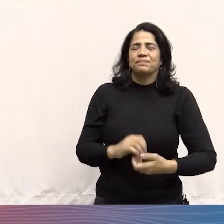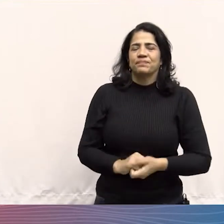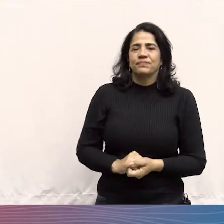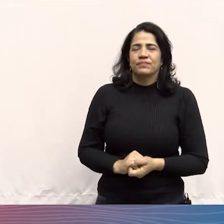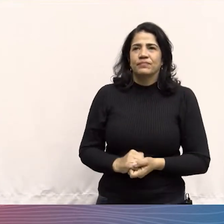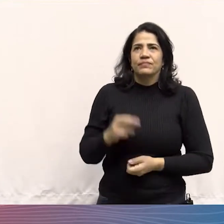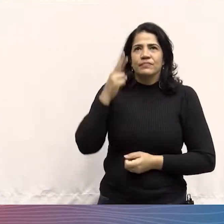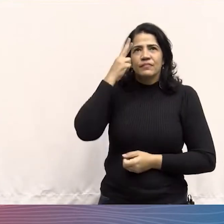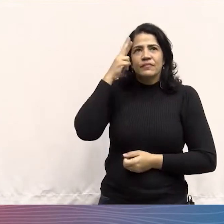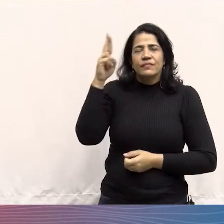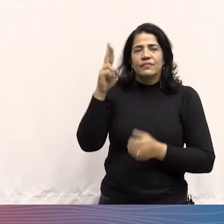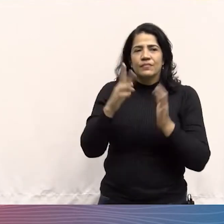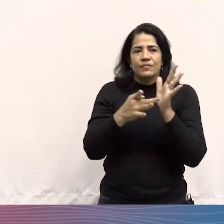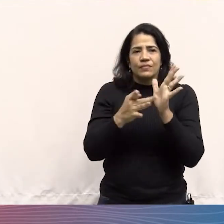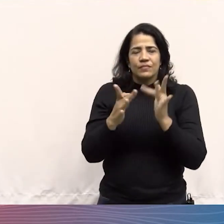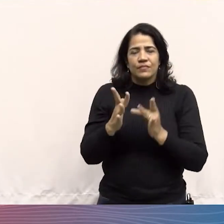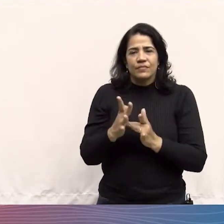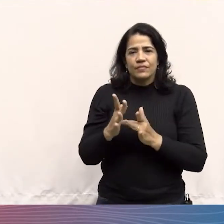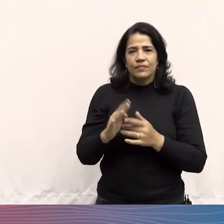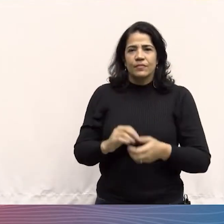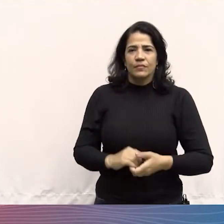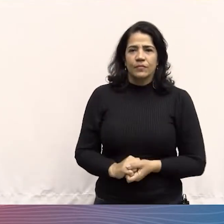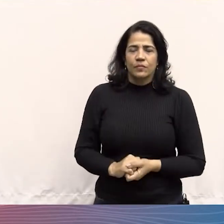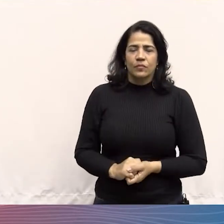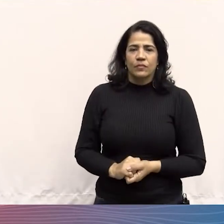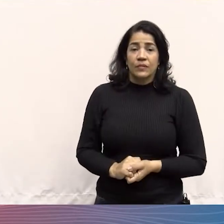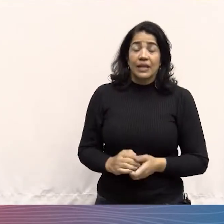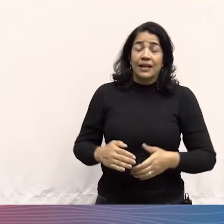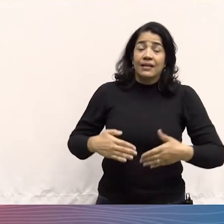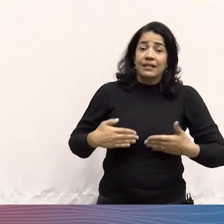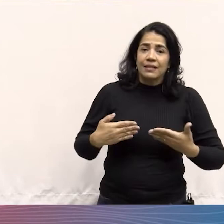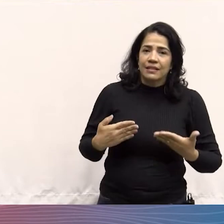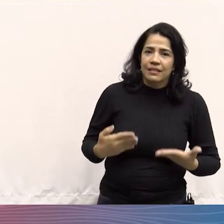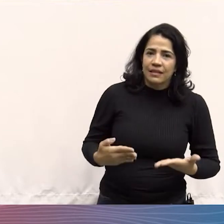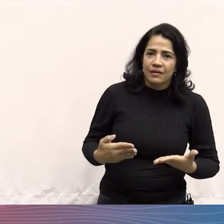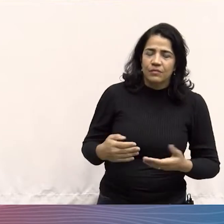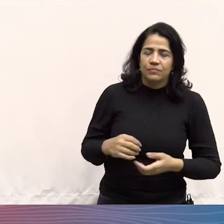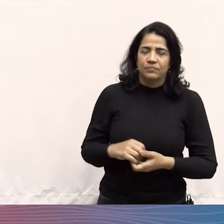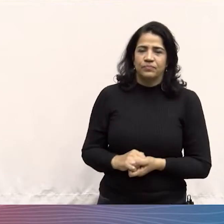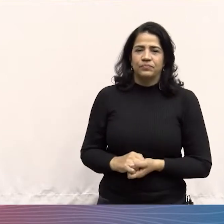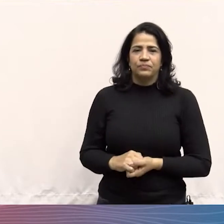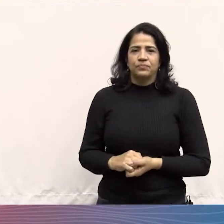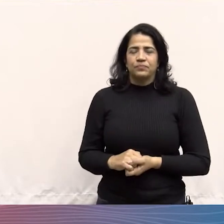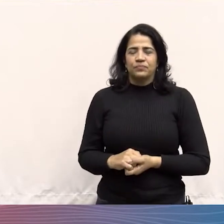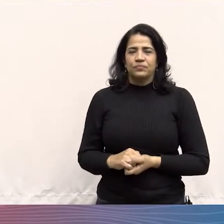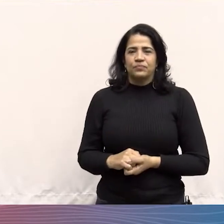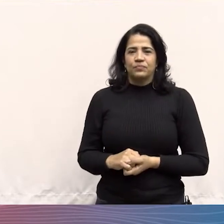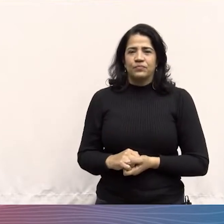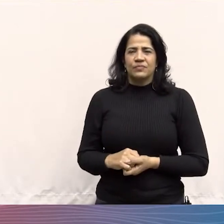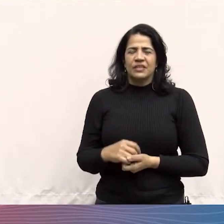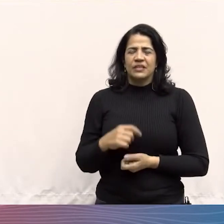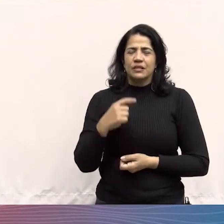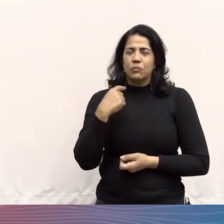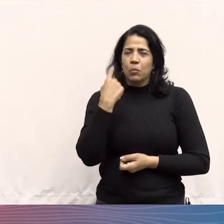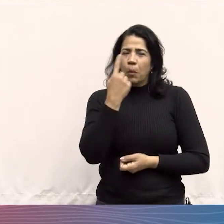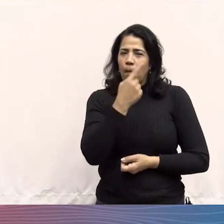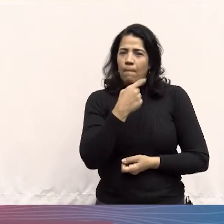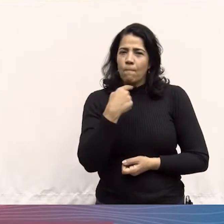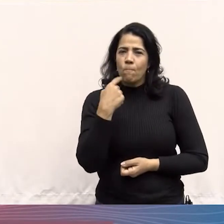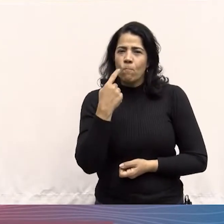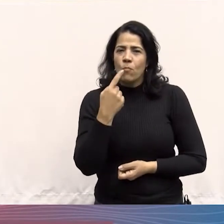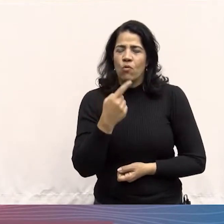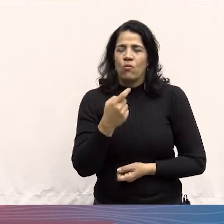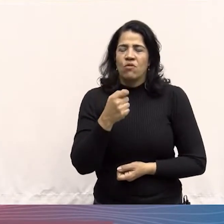Senhor Jesus. Então, sai da sua boca 15. Sai da sua boca uma